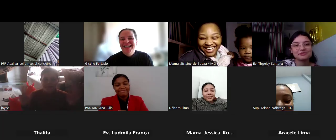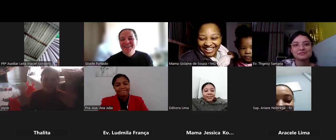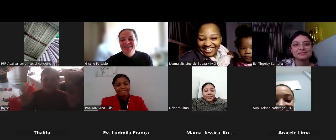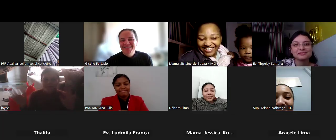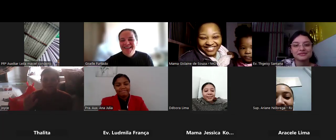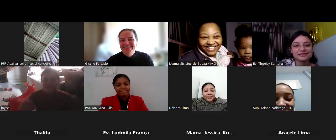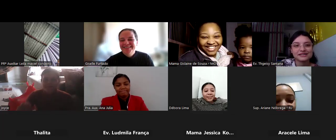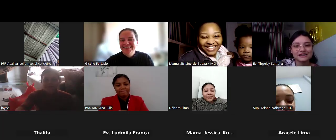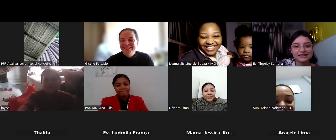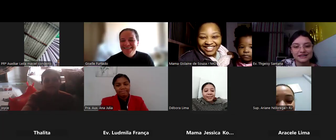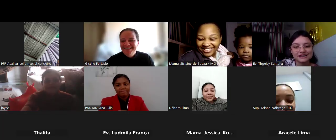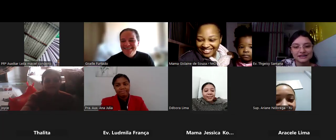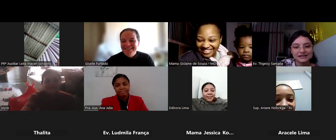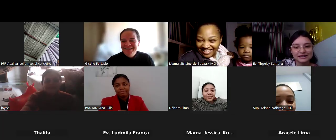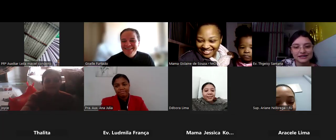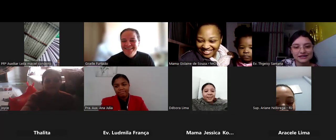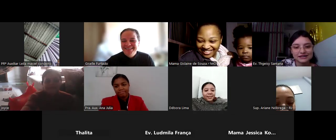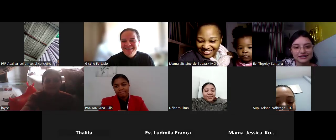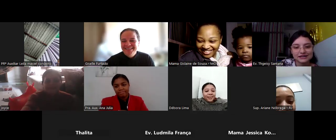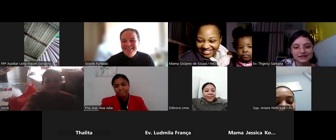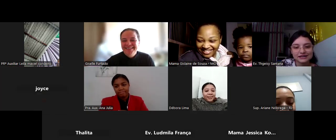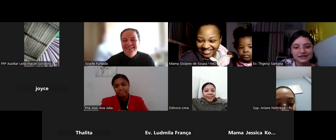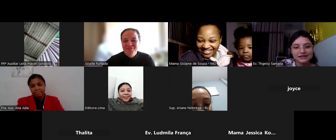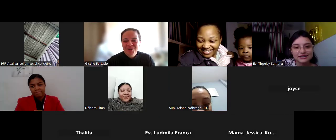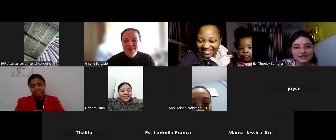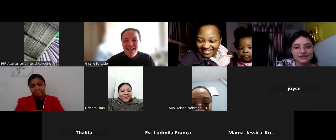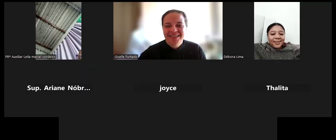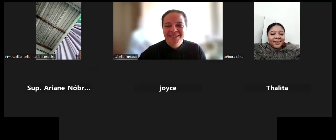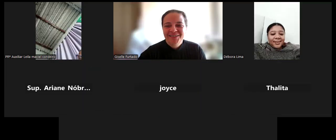Shalom, Que Deus amados. abençoe. Muito obrigado. Muito obrigada.